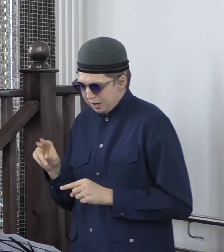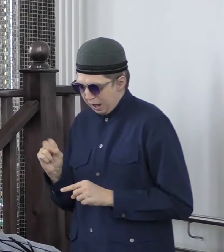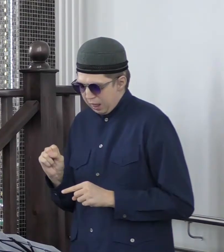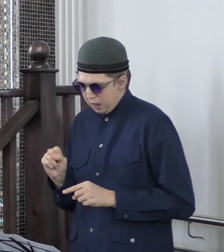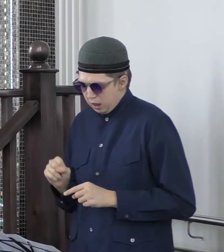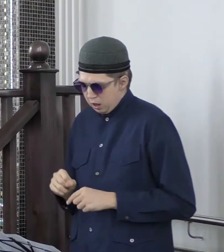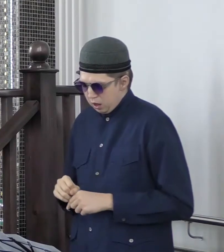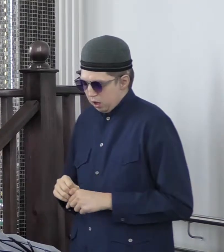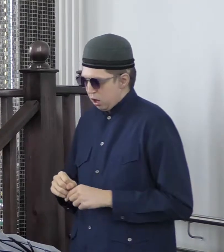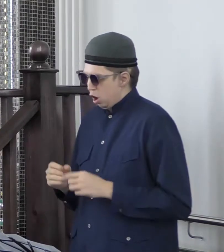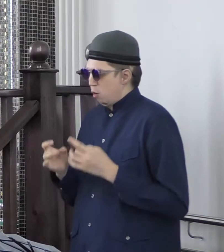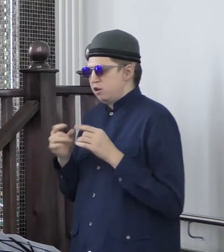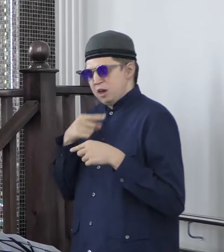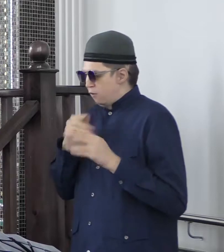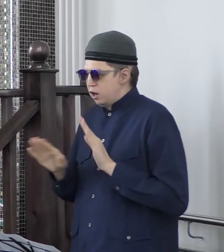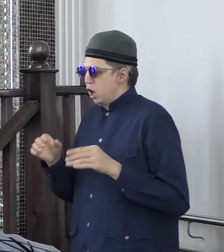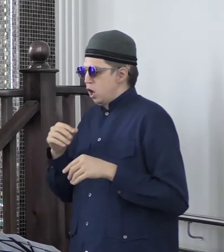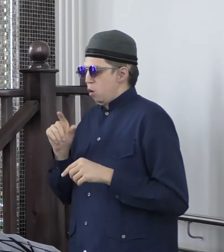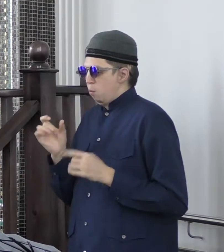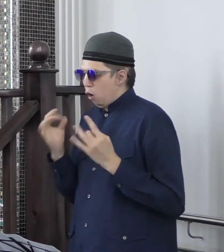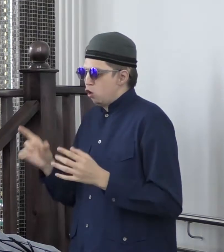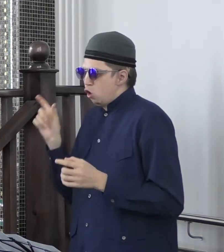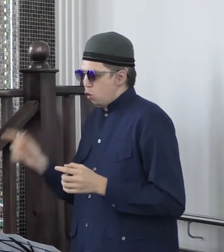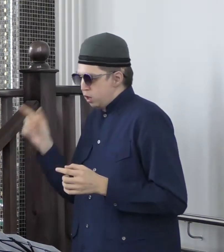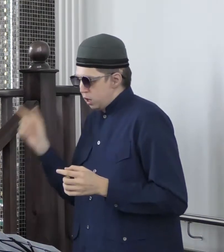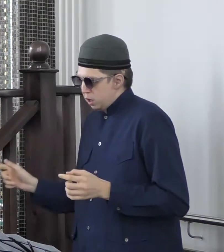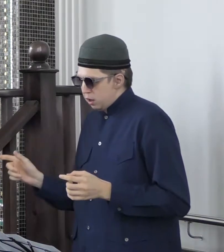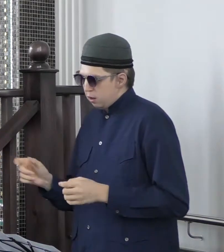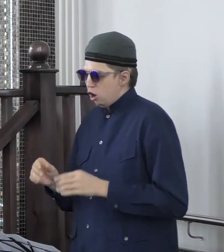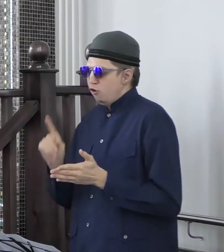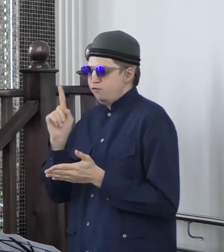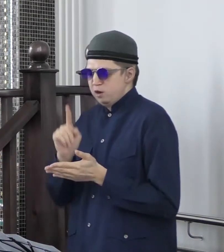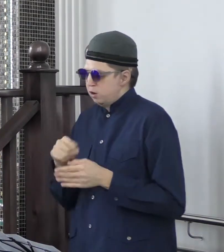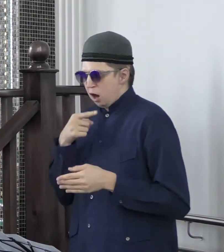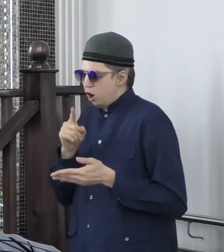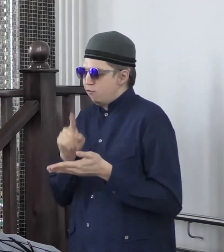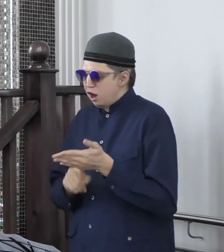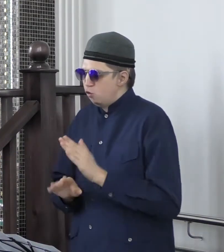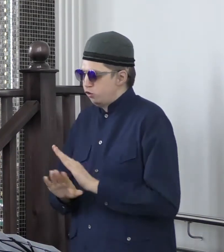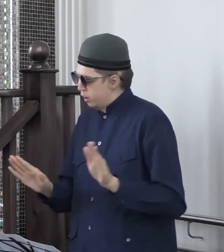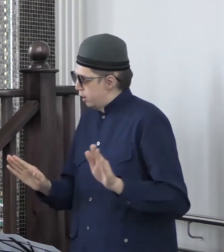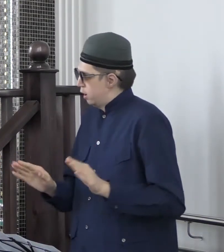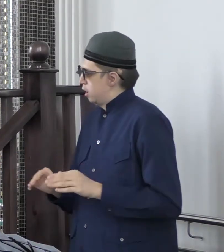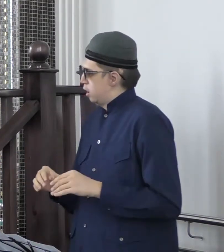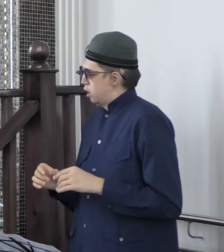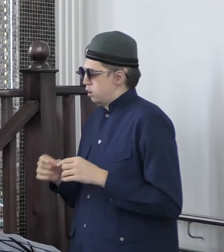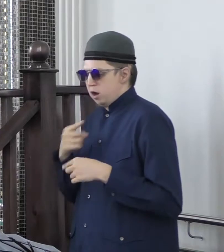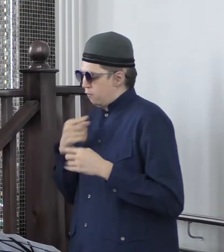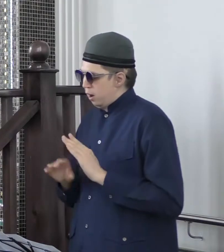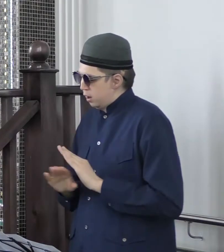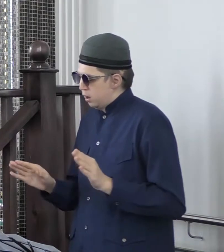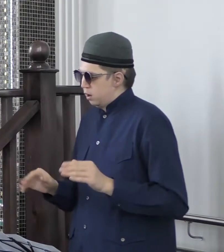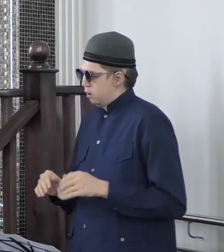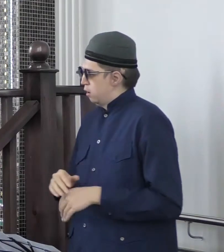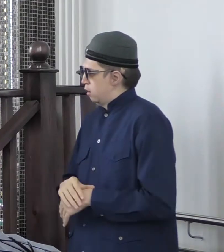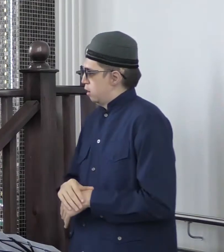نقولين أو بروست لودي نقولين أو كافر نبيه الشيء نقولين أو لتسمير ومحطة لبني